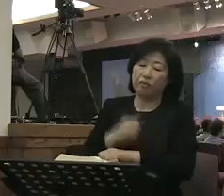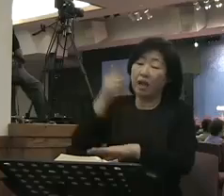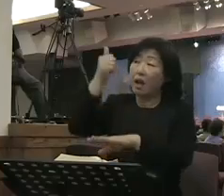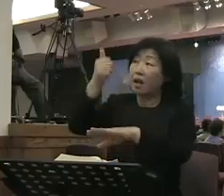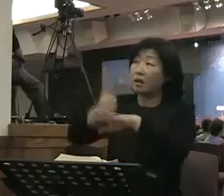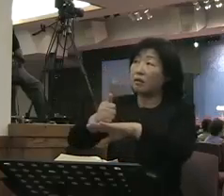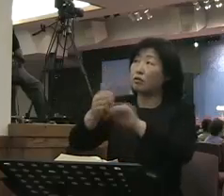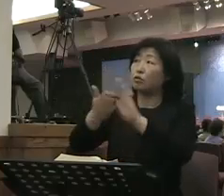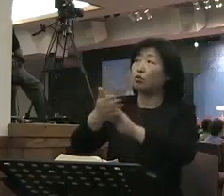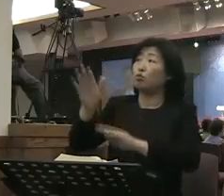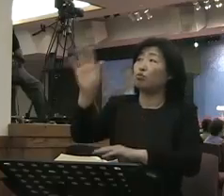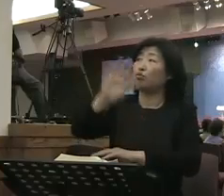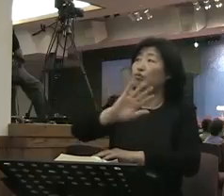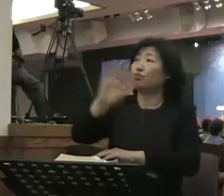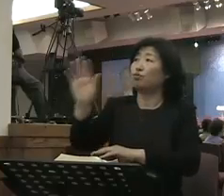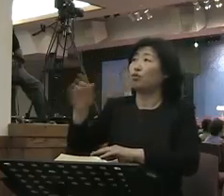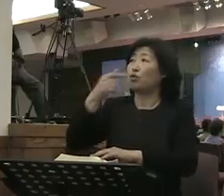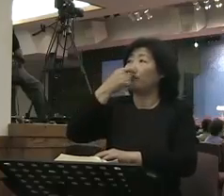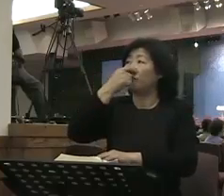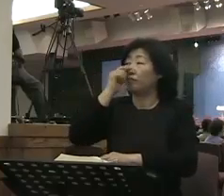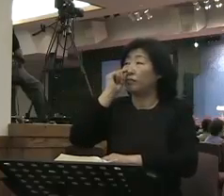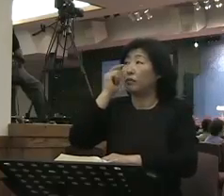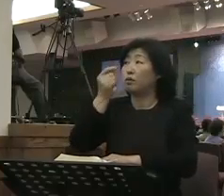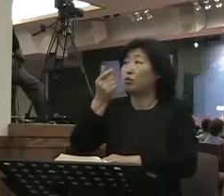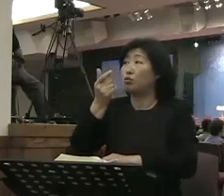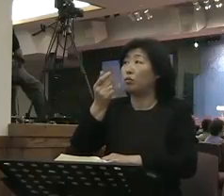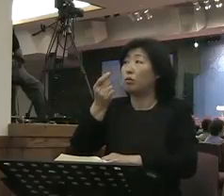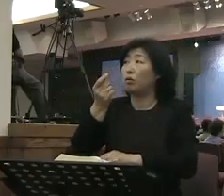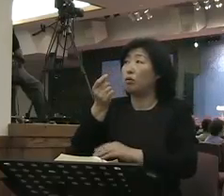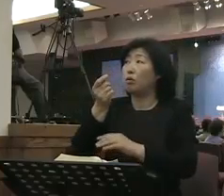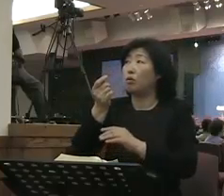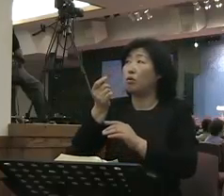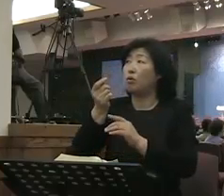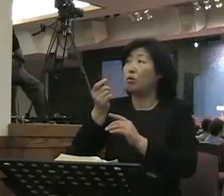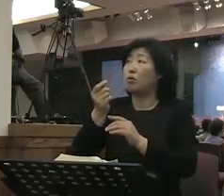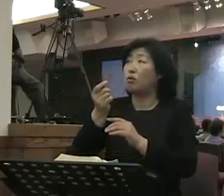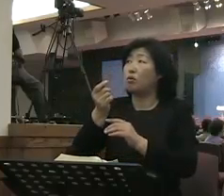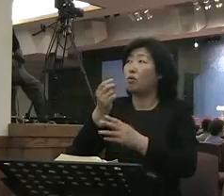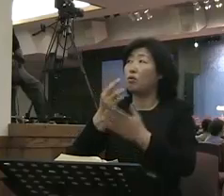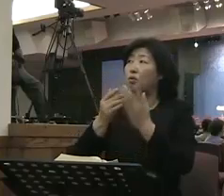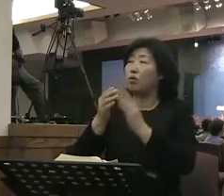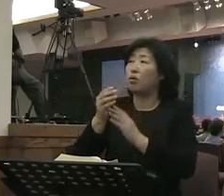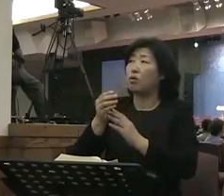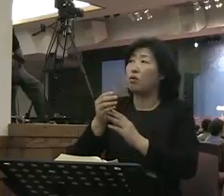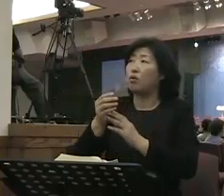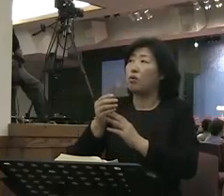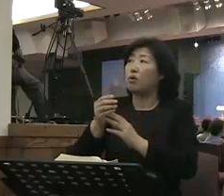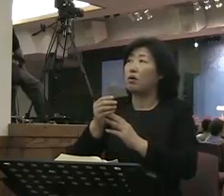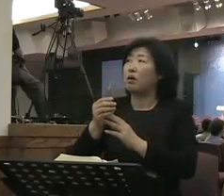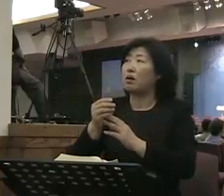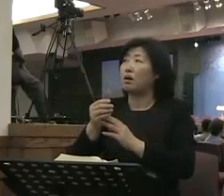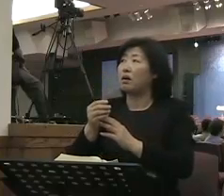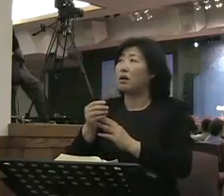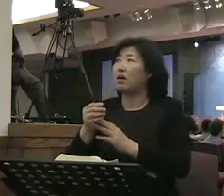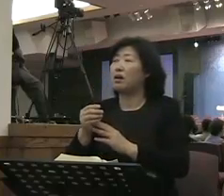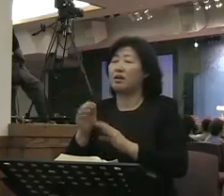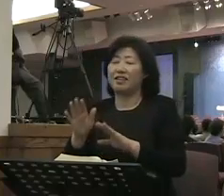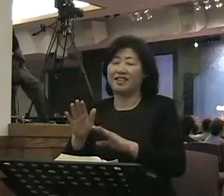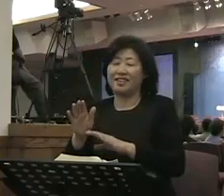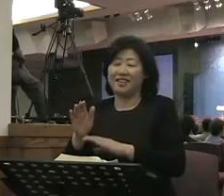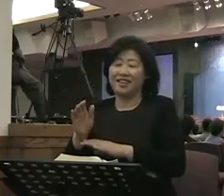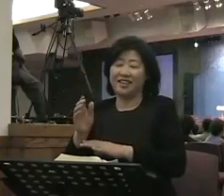나중에는 손이 흔드는 게 부족하면 조그만 그 라이트를 켜서 흔들더라고요. 요새 한국에서는 셀폰을 들고 흔든다고